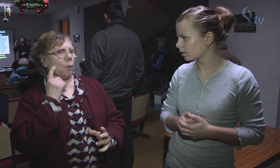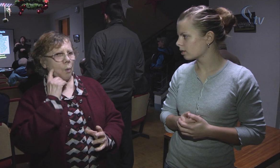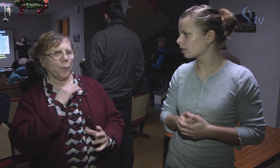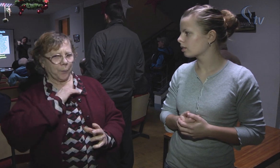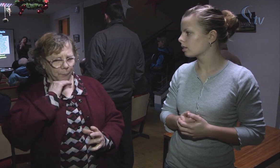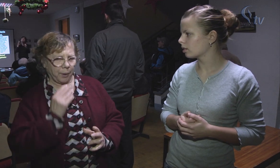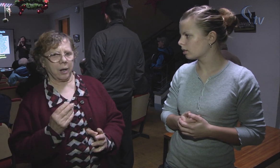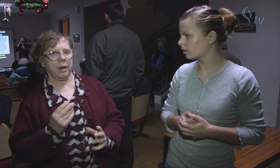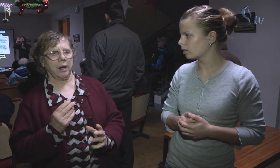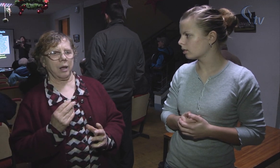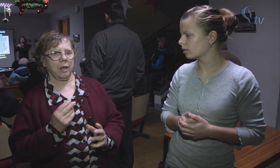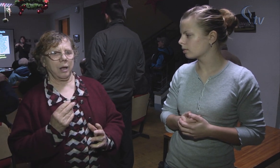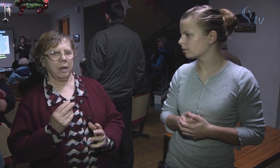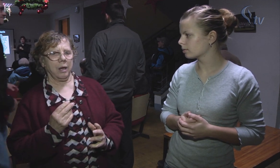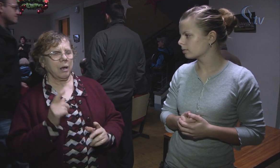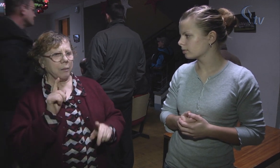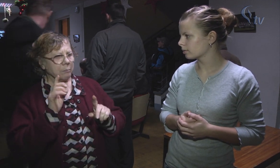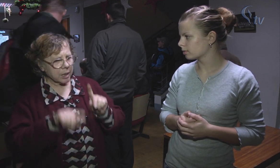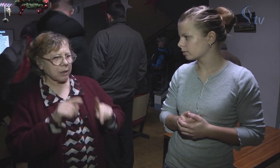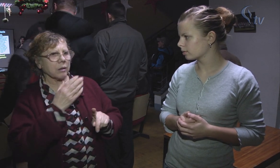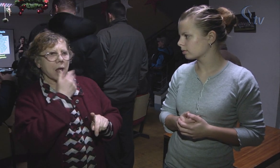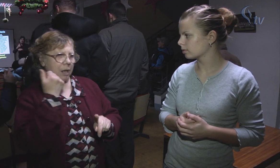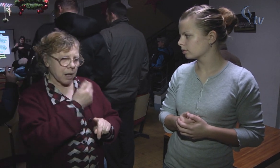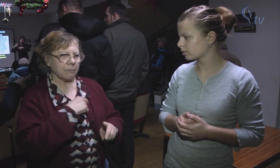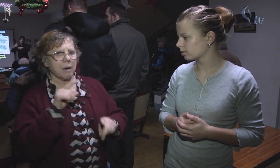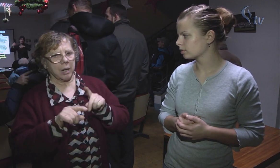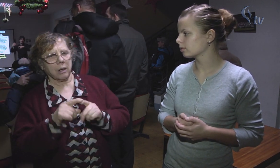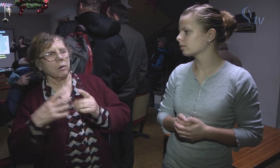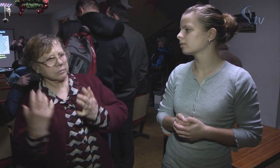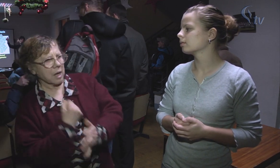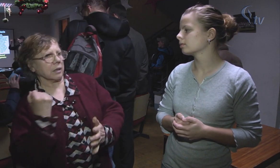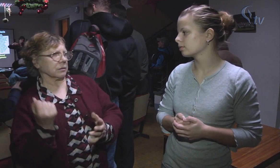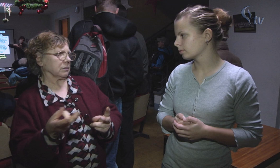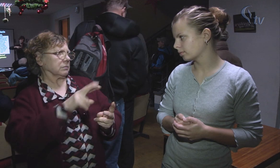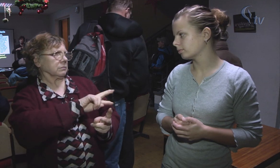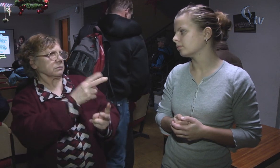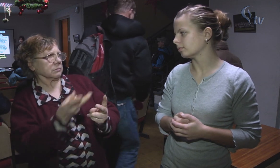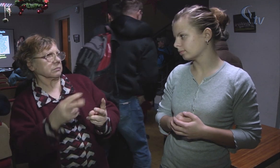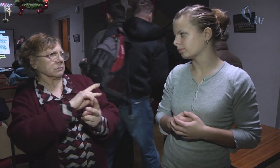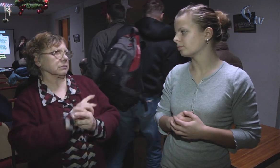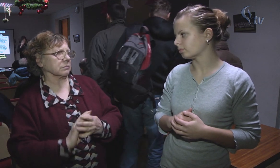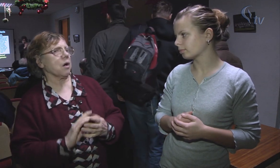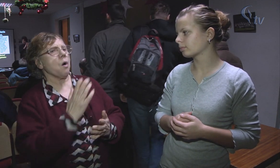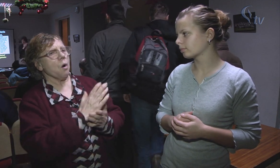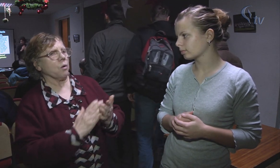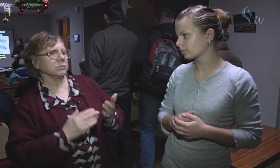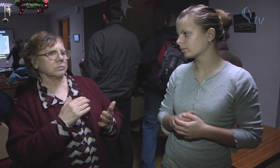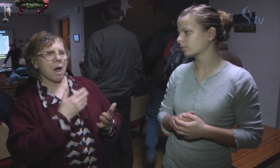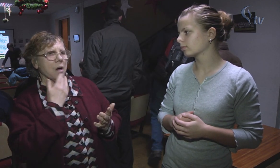No, ma olen kuulnud küll, et mõned on jäänud ilma, mõned on saanud, kui on tellinud. Nii ja naa. Mõned